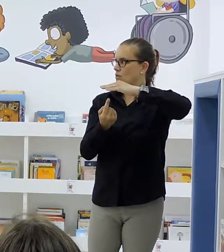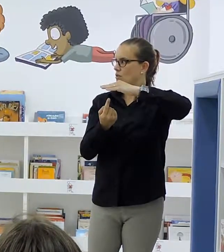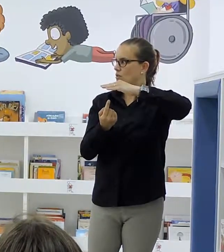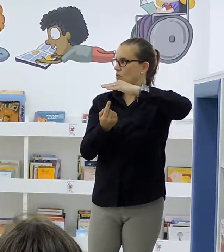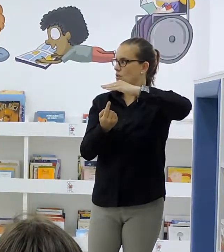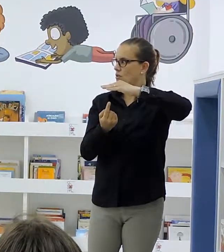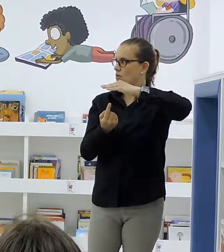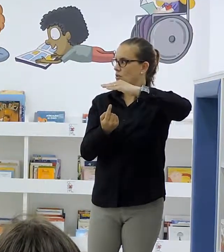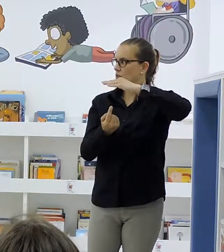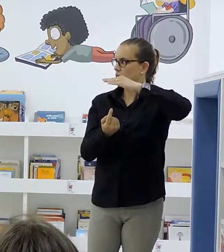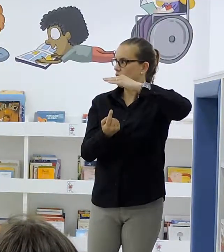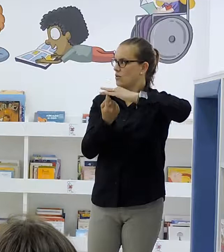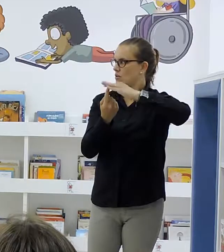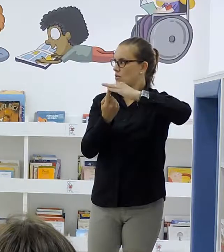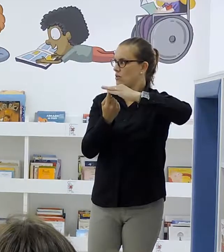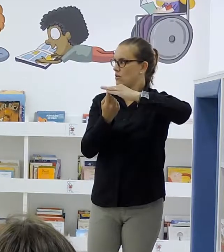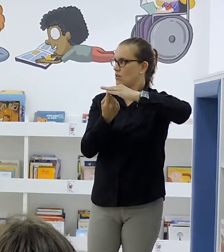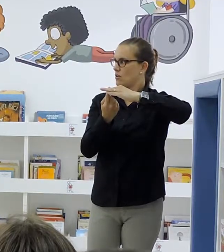y 3.